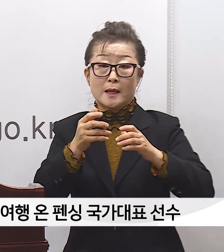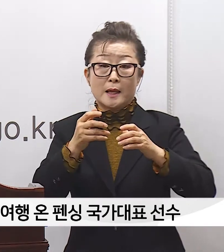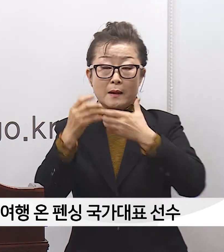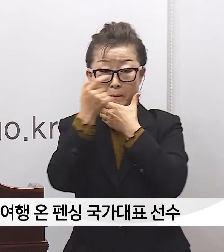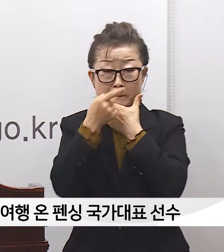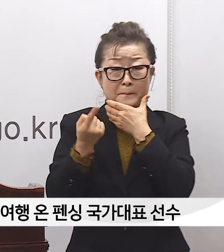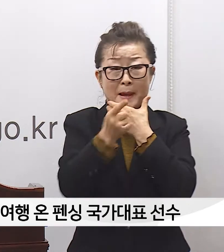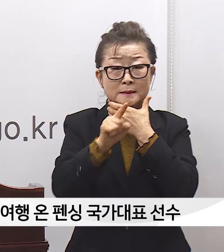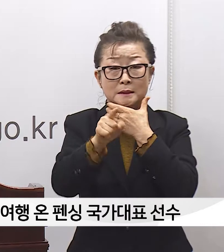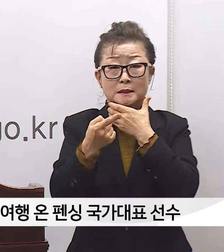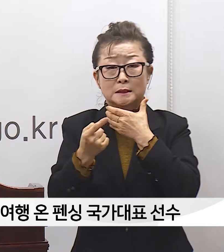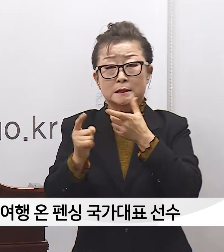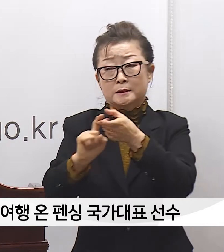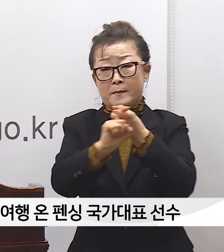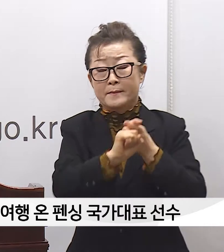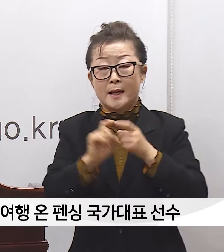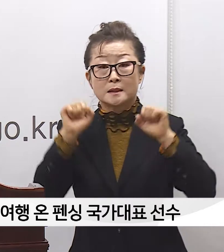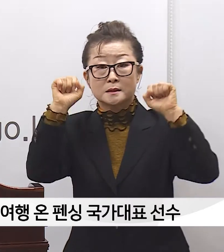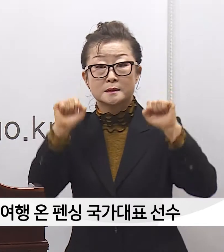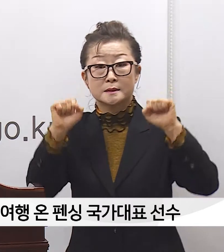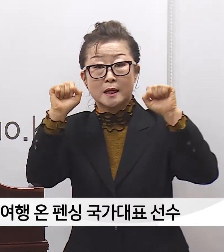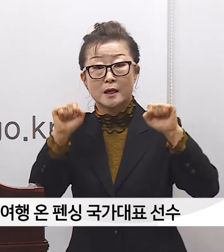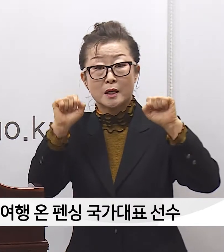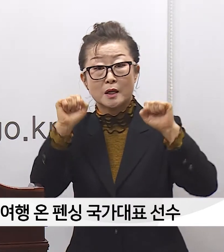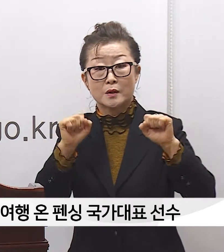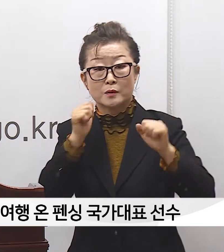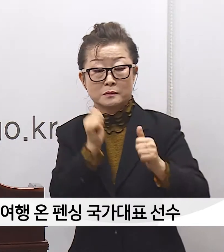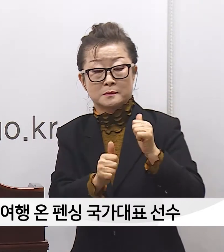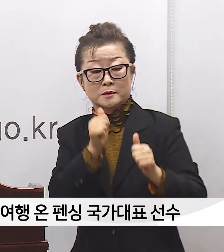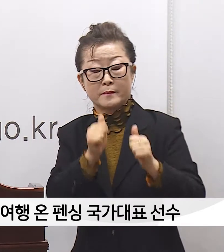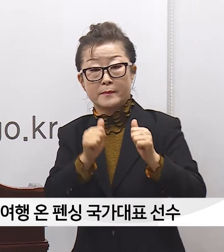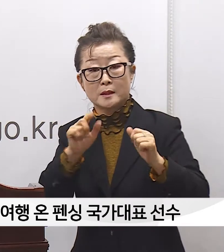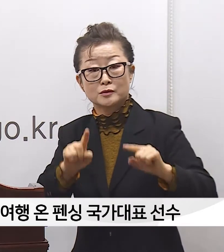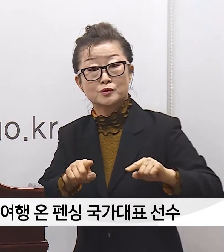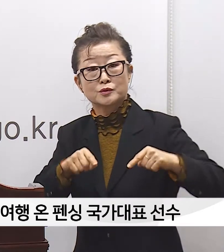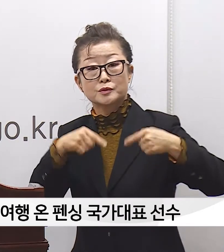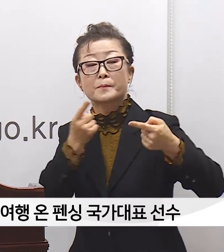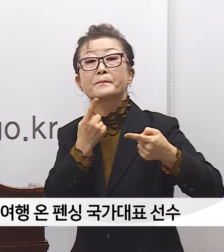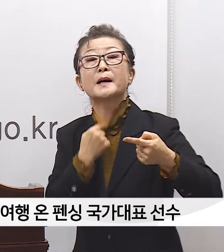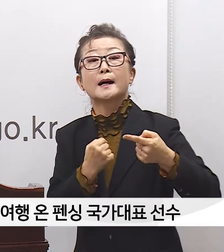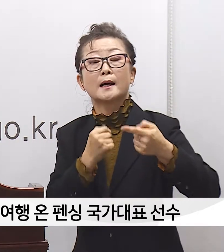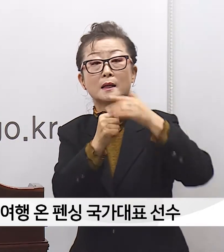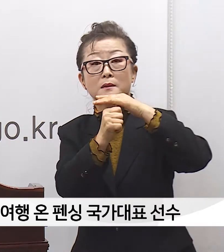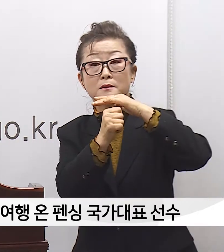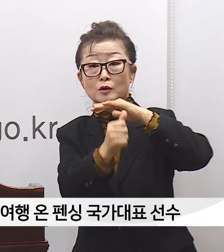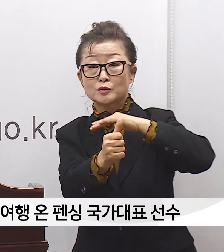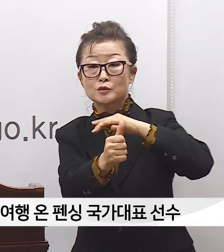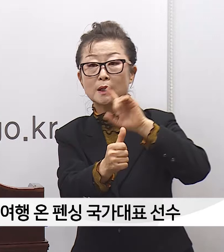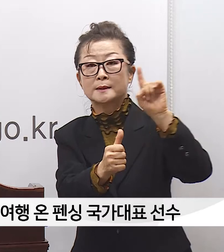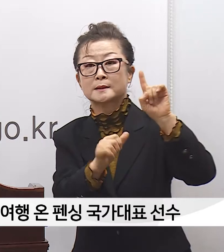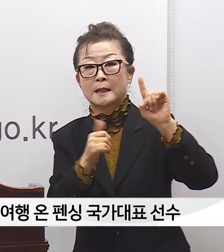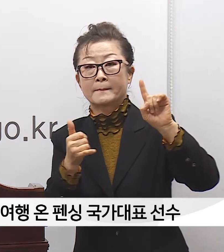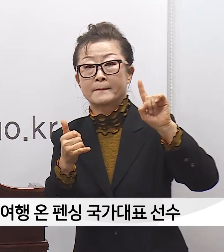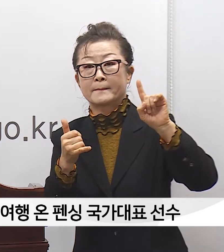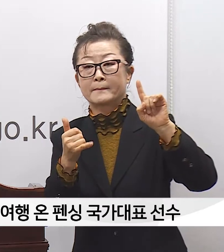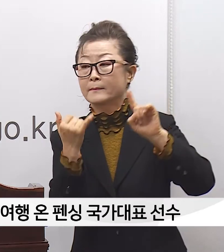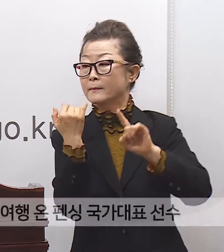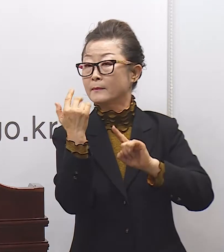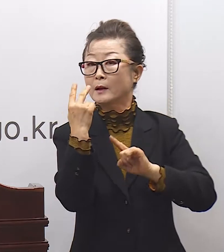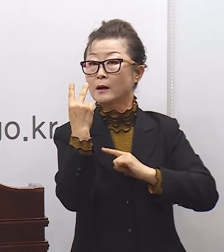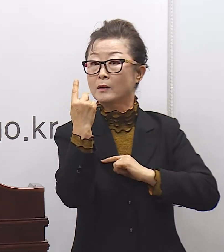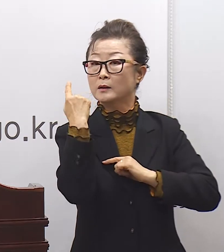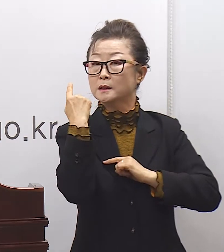국제펜싱연맹 헝가리 부다페스트 그랑프리에 출전했던 선수 중 한 명이